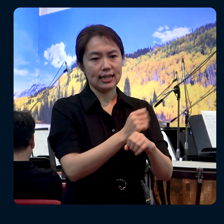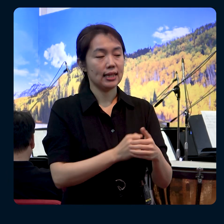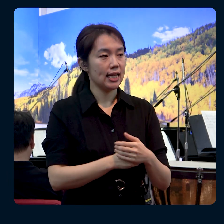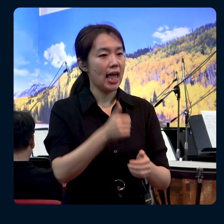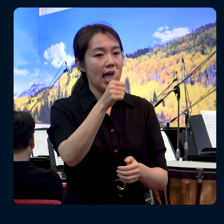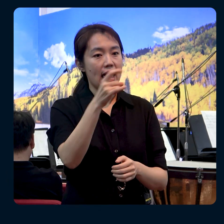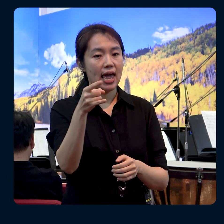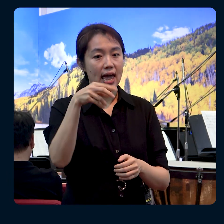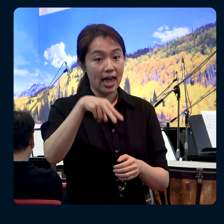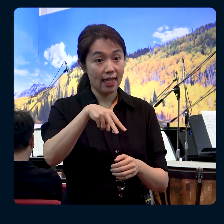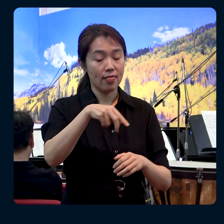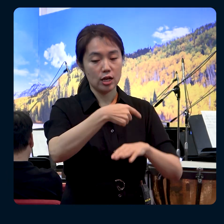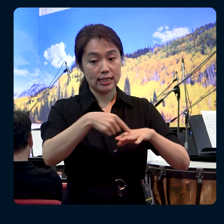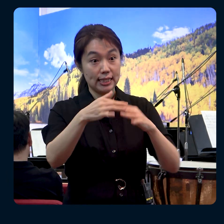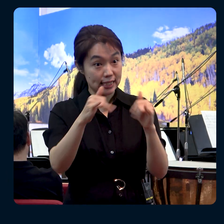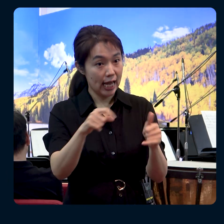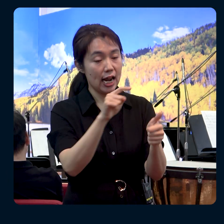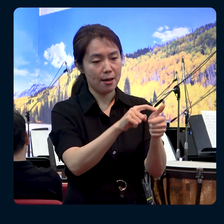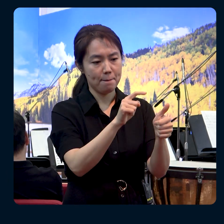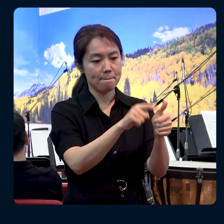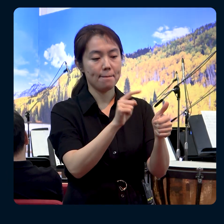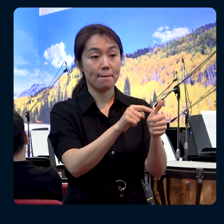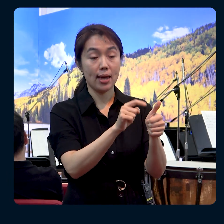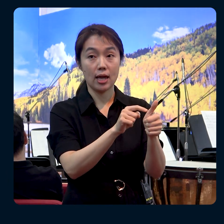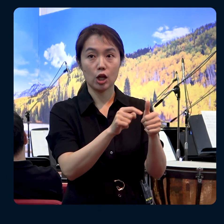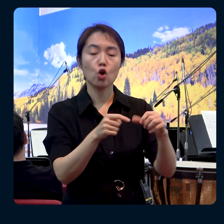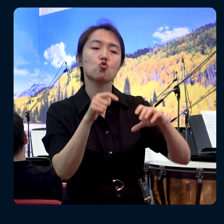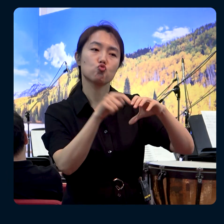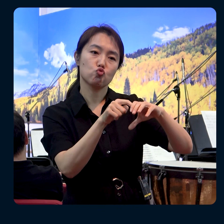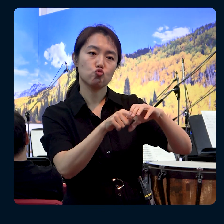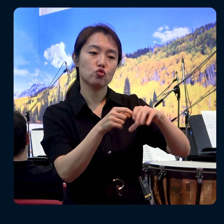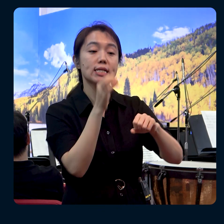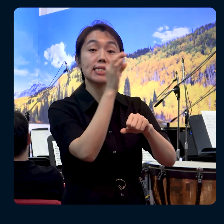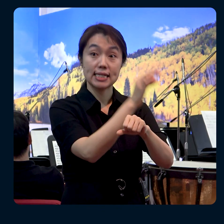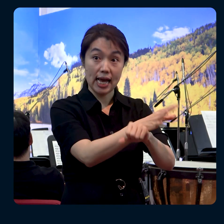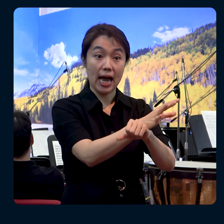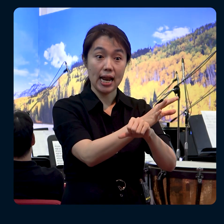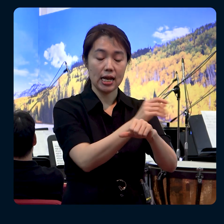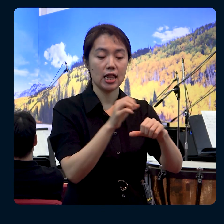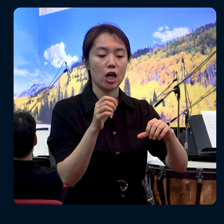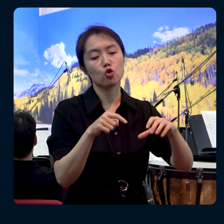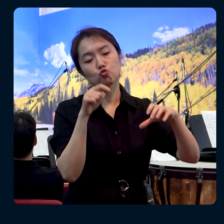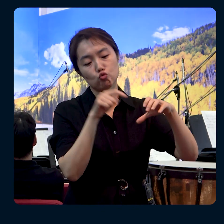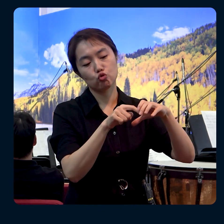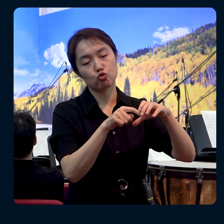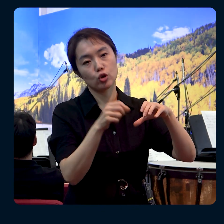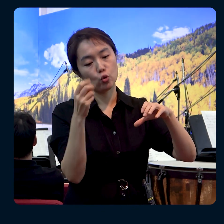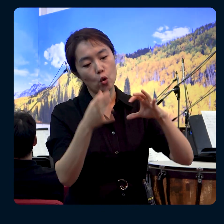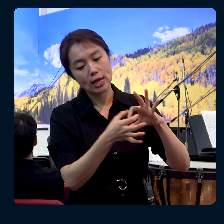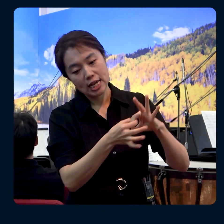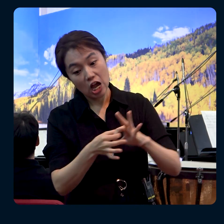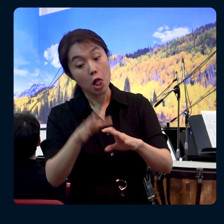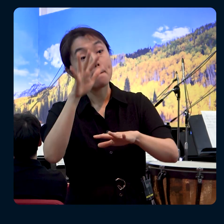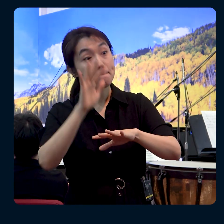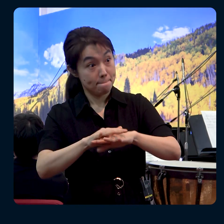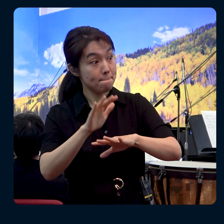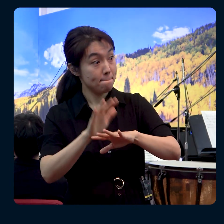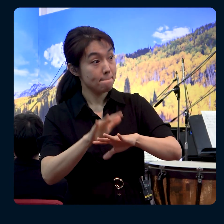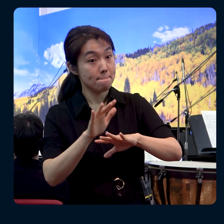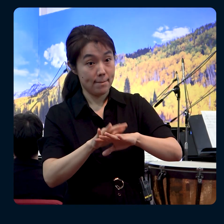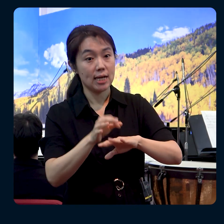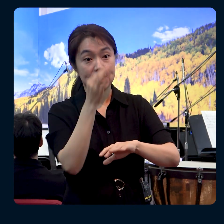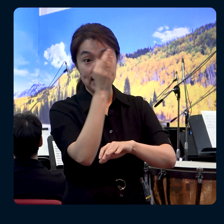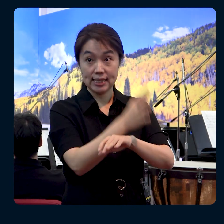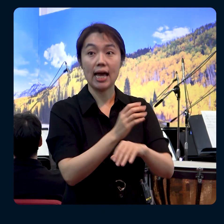사게 됩니다. 그래서 막벨라 굴과, 보통 굴에 매장하니까 그것과 그게 함께 붙어있는 밭을 사는데 얼마에